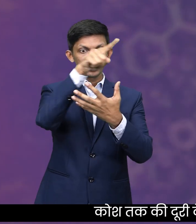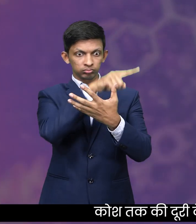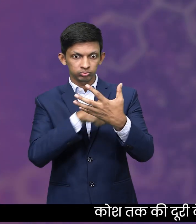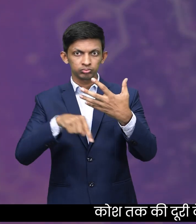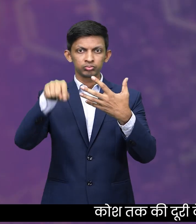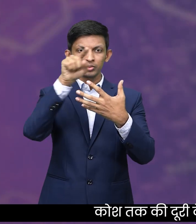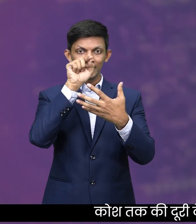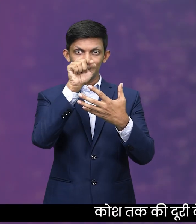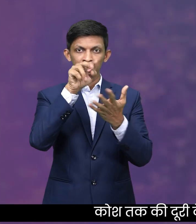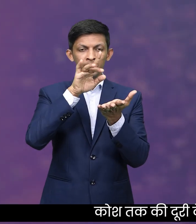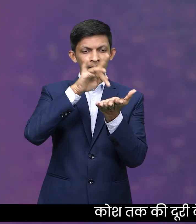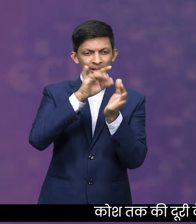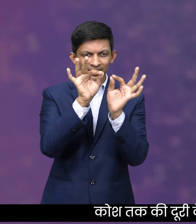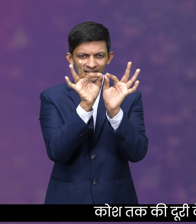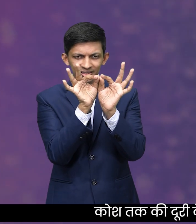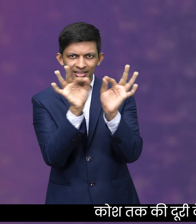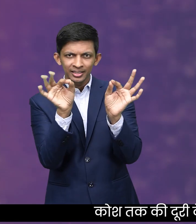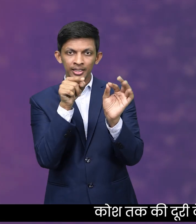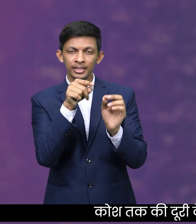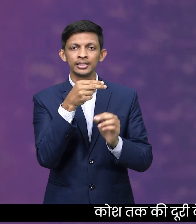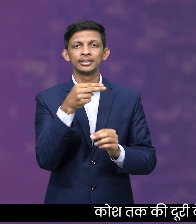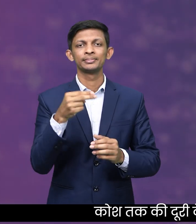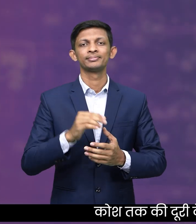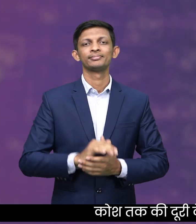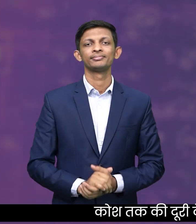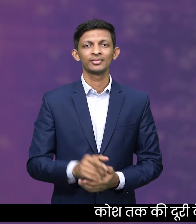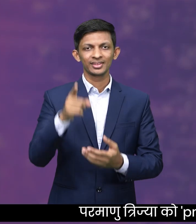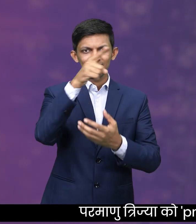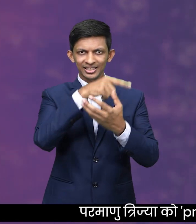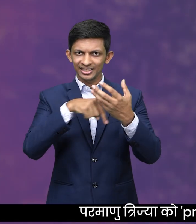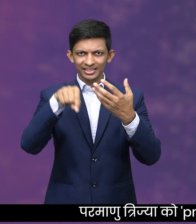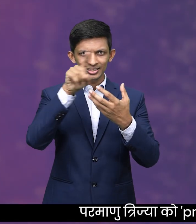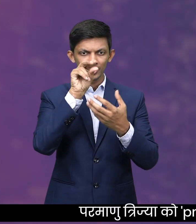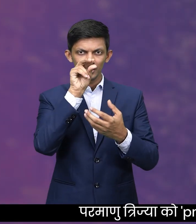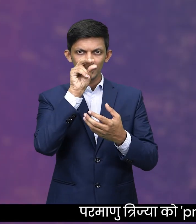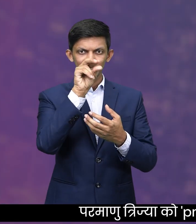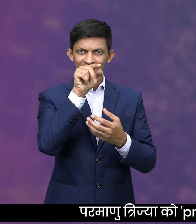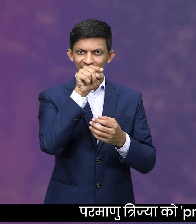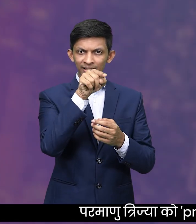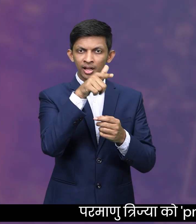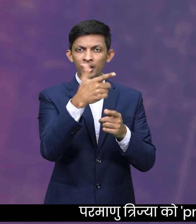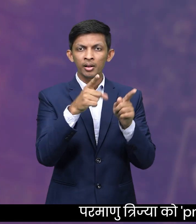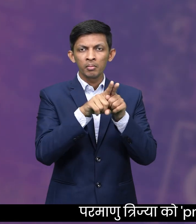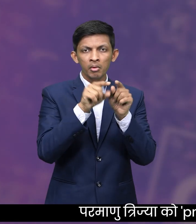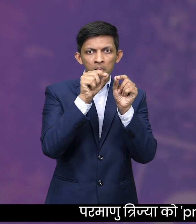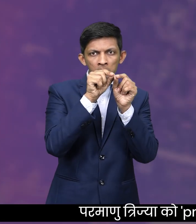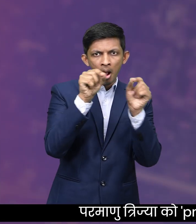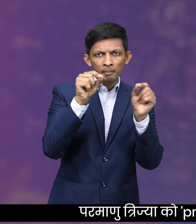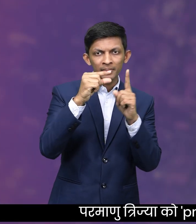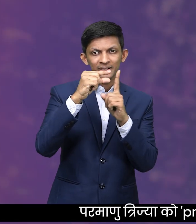में परिभाषित किया जा सकता है। परमाणु त्रिज्या को pm